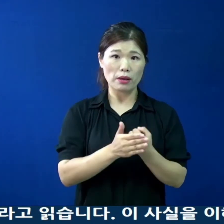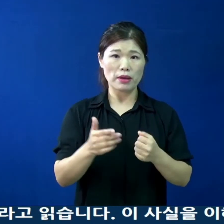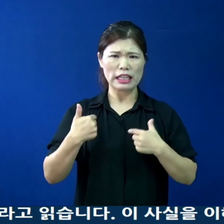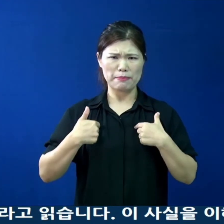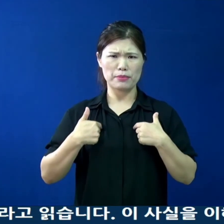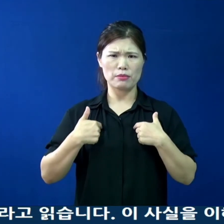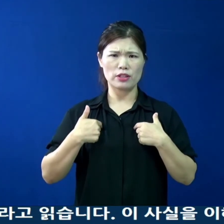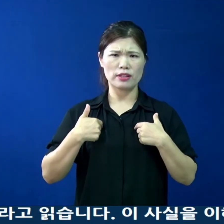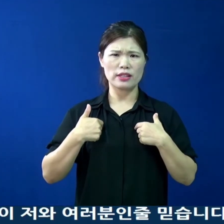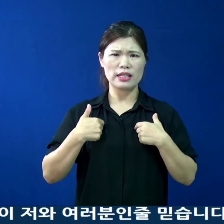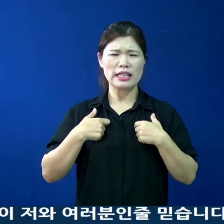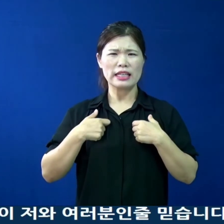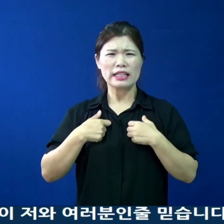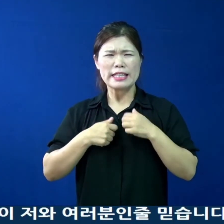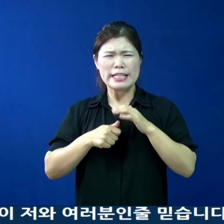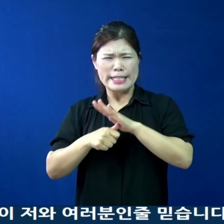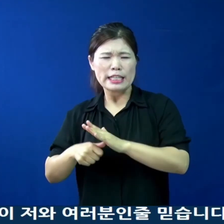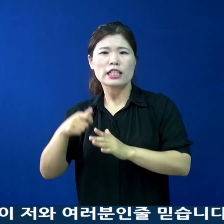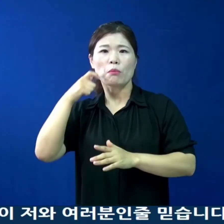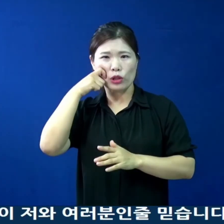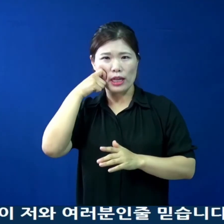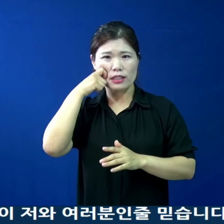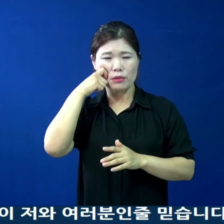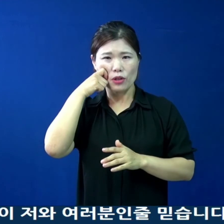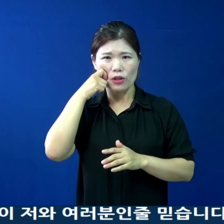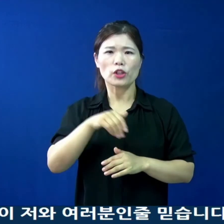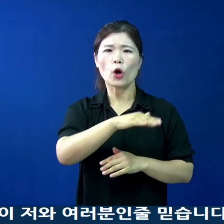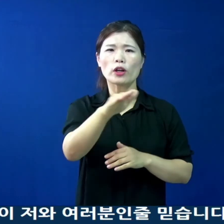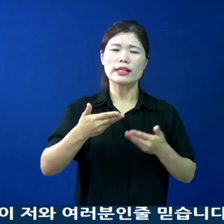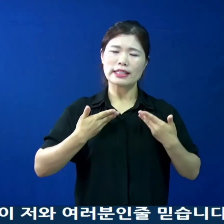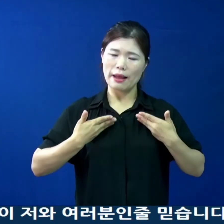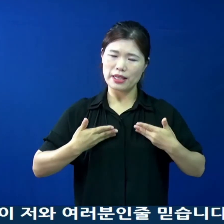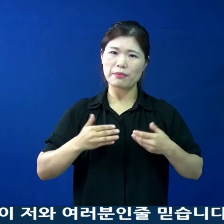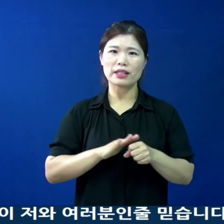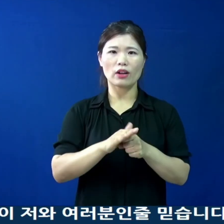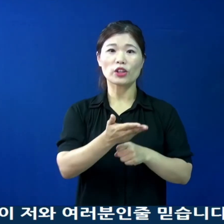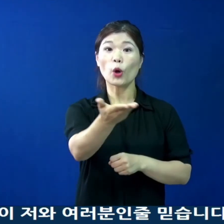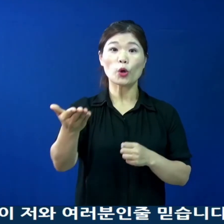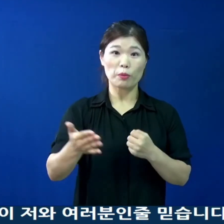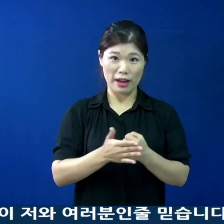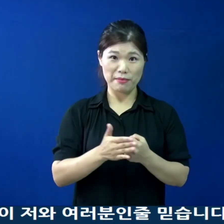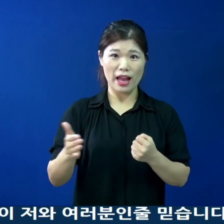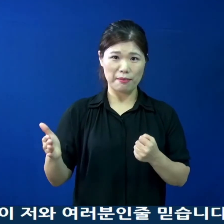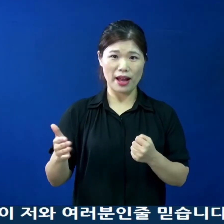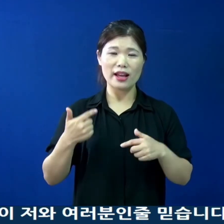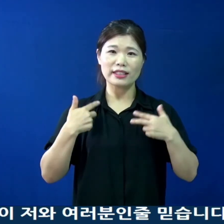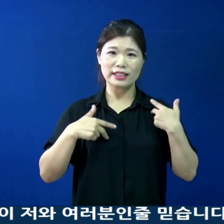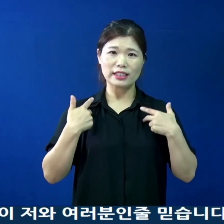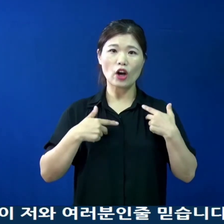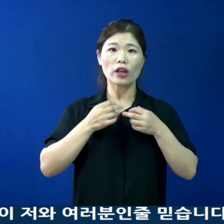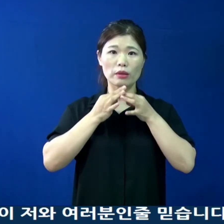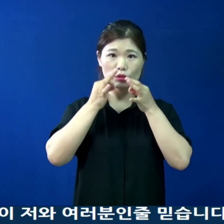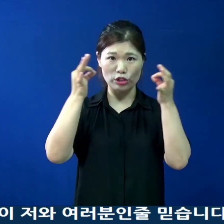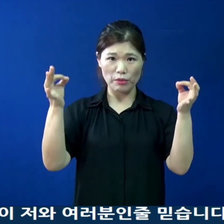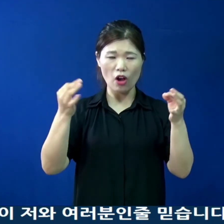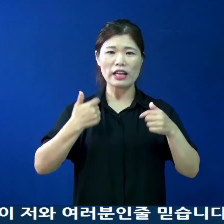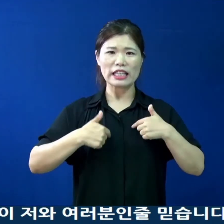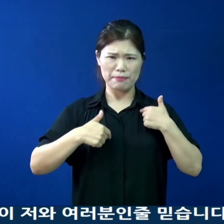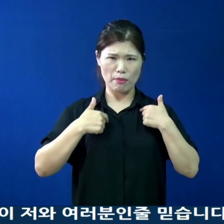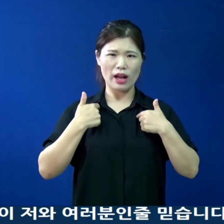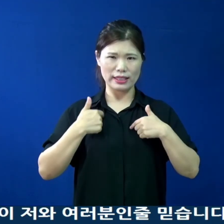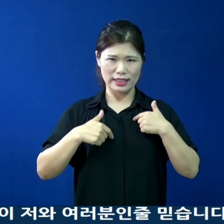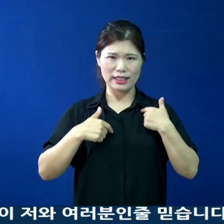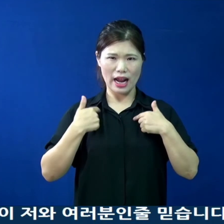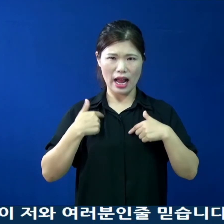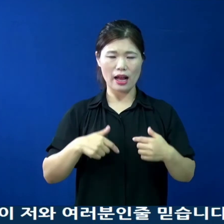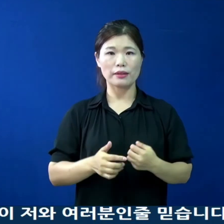이기지 못하시며 너를 잠잠히 사랑하시며 너로 말미암아 즐거이 부르며 기뻐하시리라.